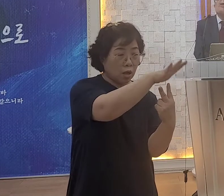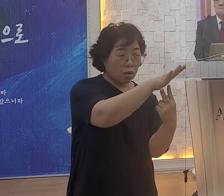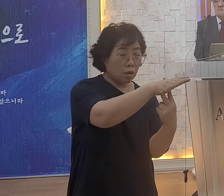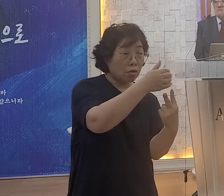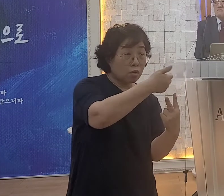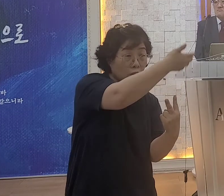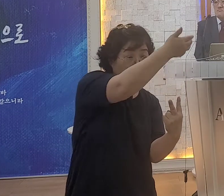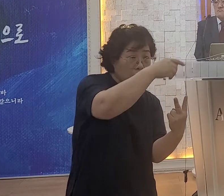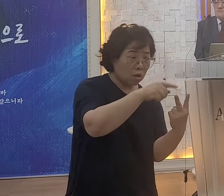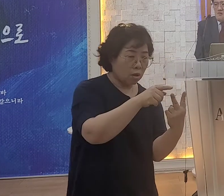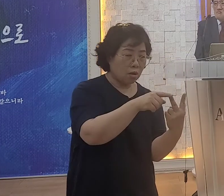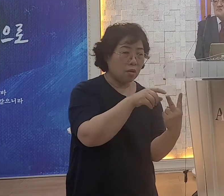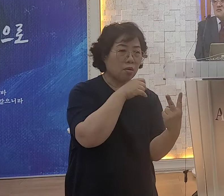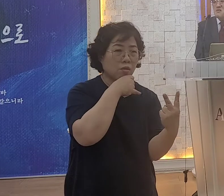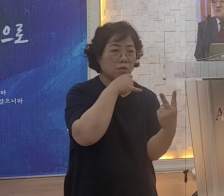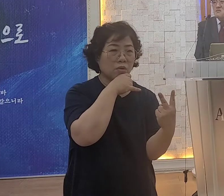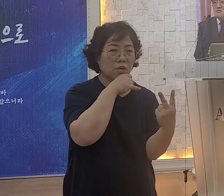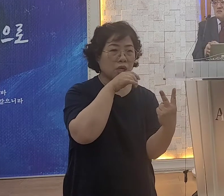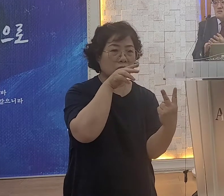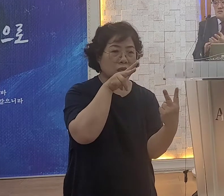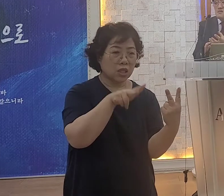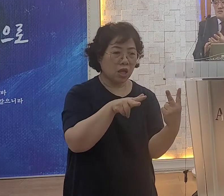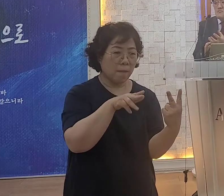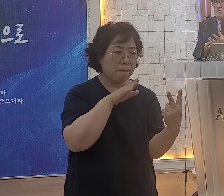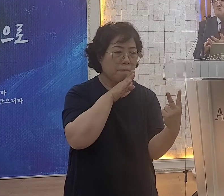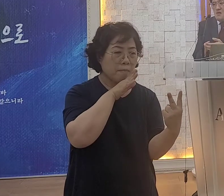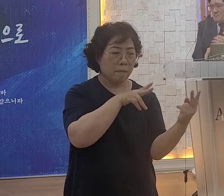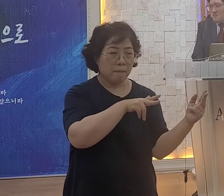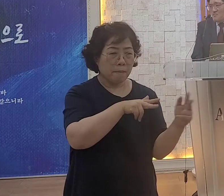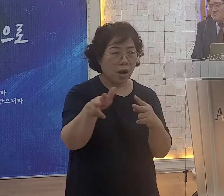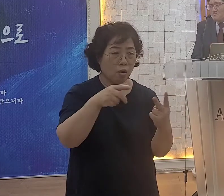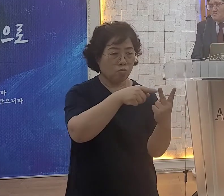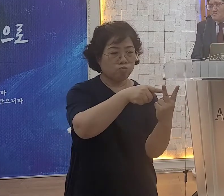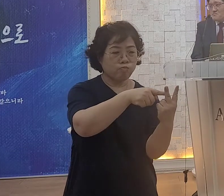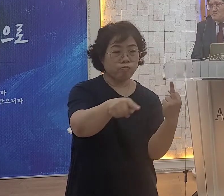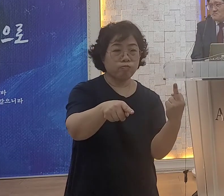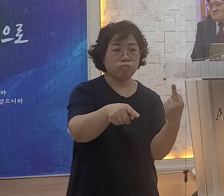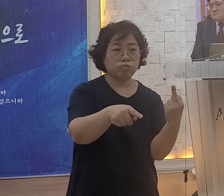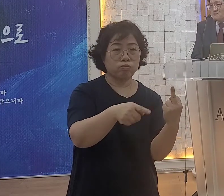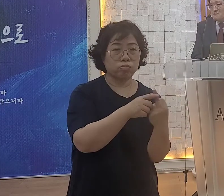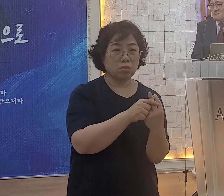그 한 순념소는 바로 그 자리에서 목을 땁니다.